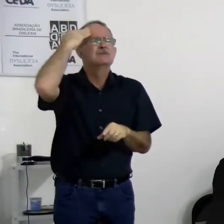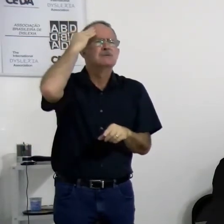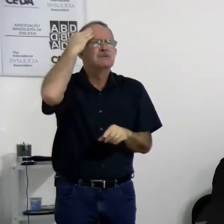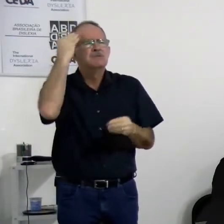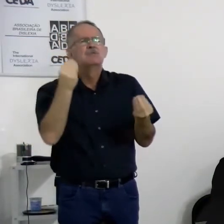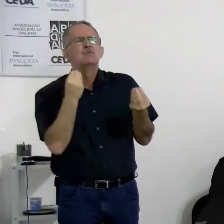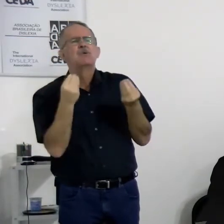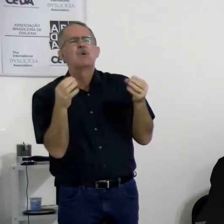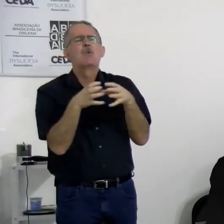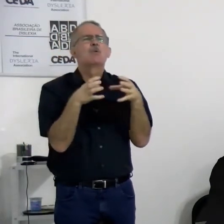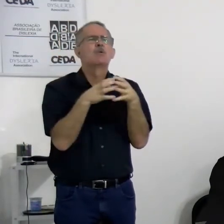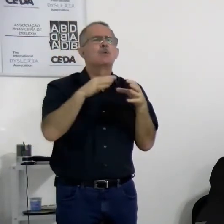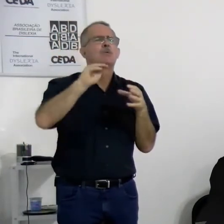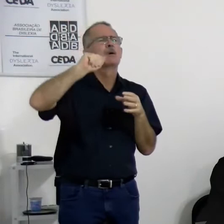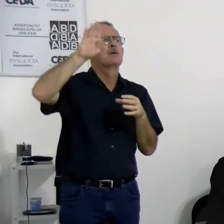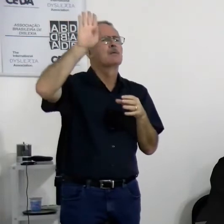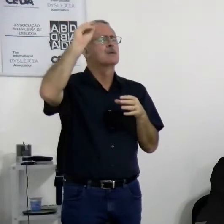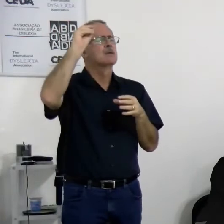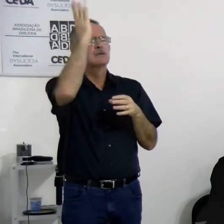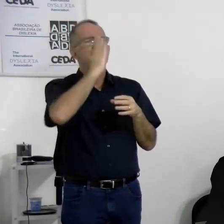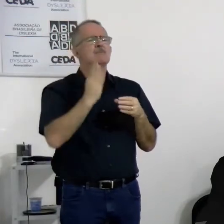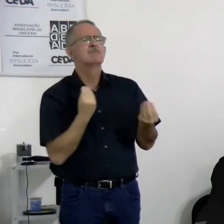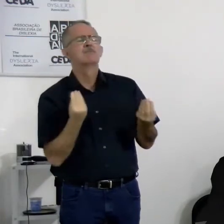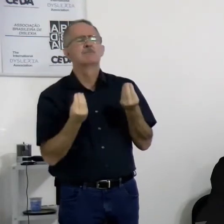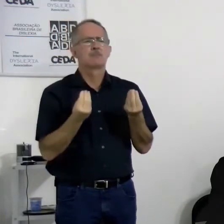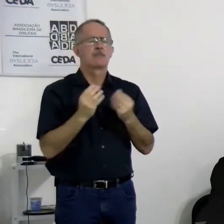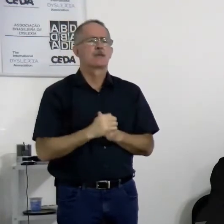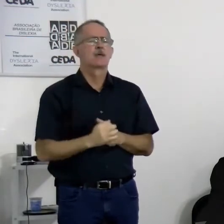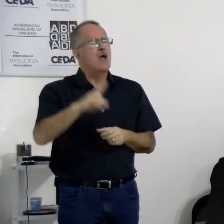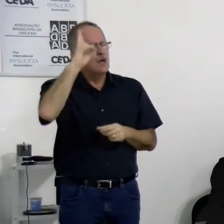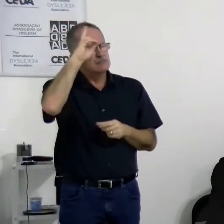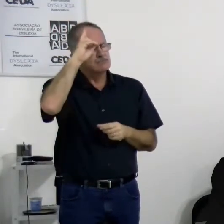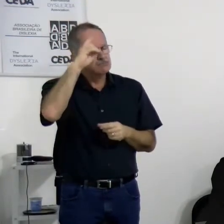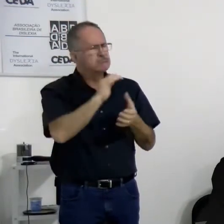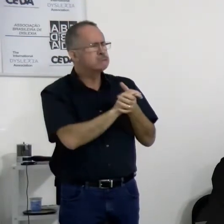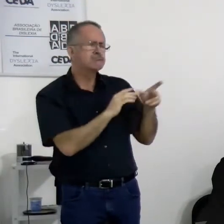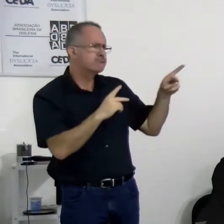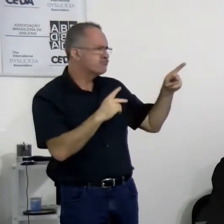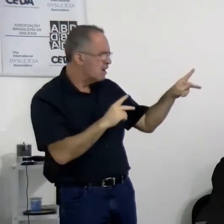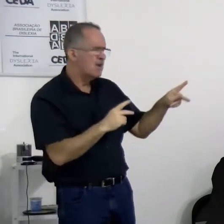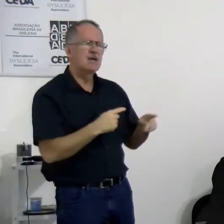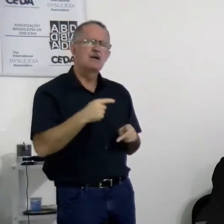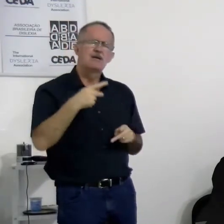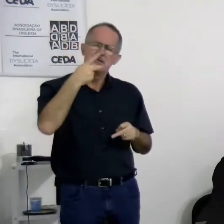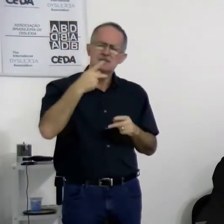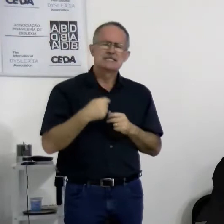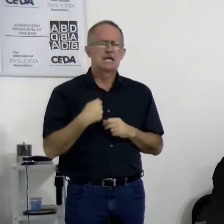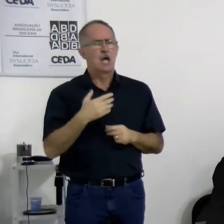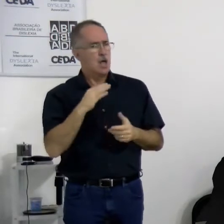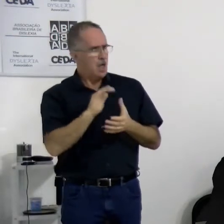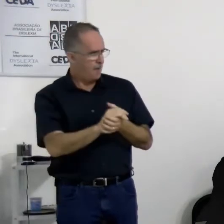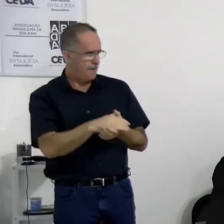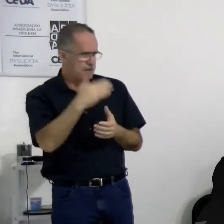gente fazia no Brasil. Então, primeiro foi bem informal e eu lembro que meu marido falou: minha mulher é muito tímida, mas ela entende